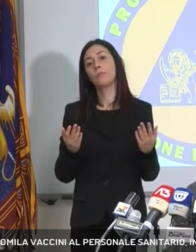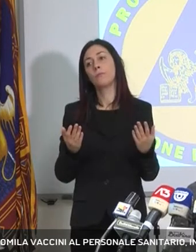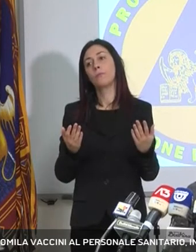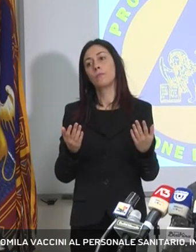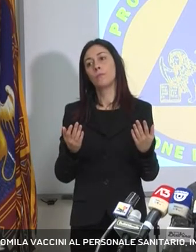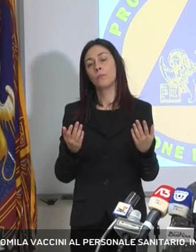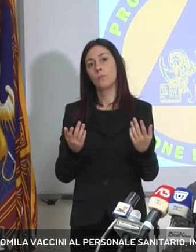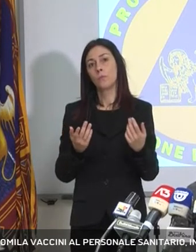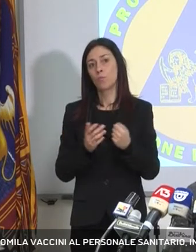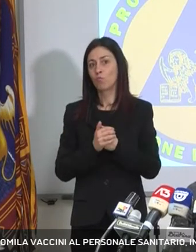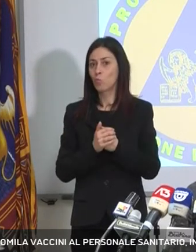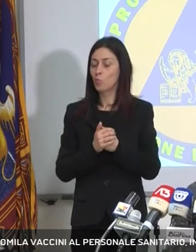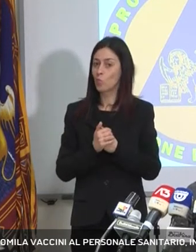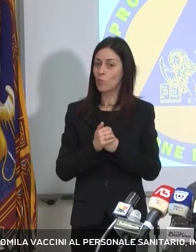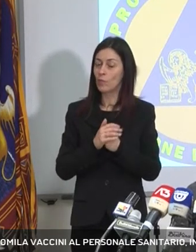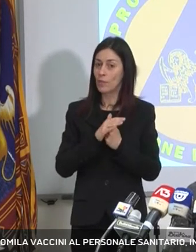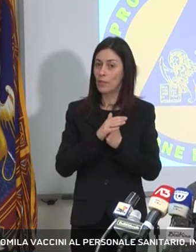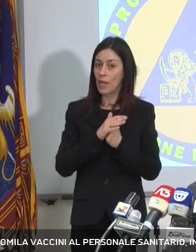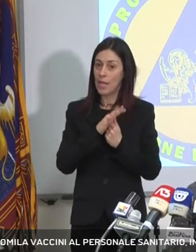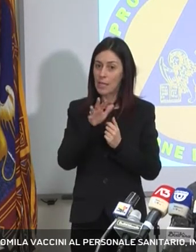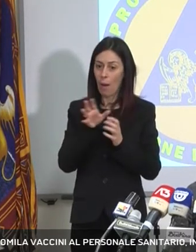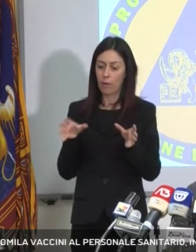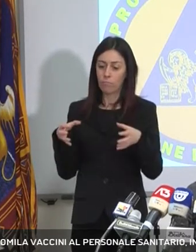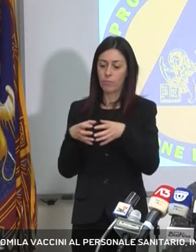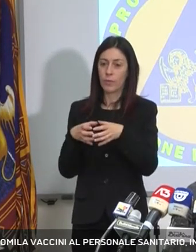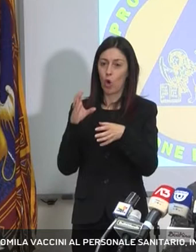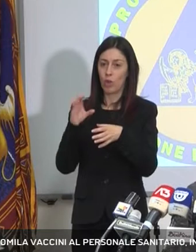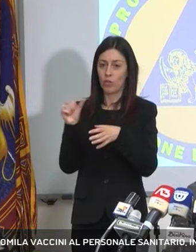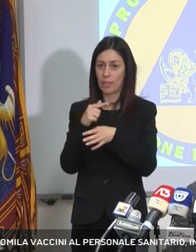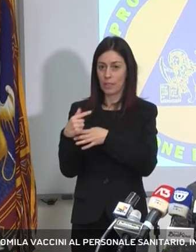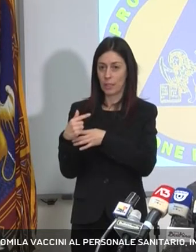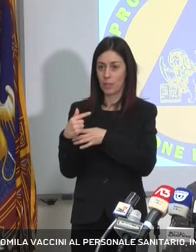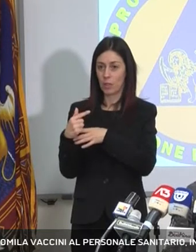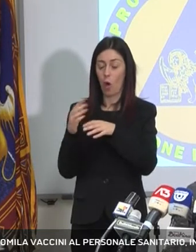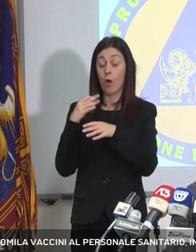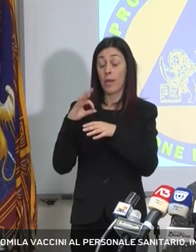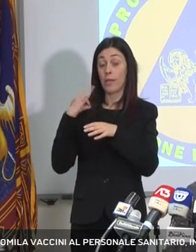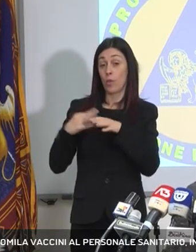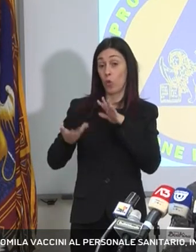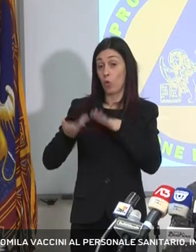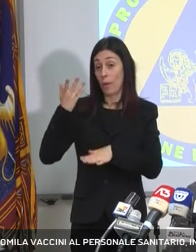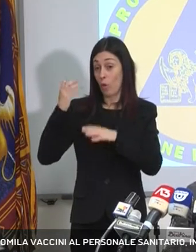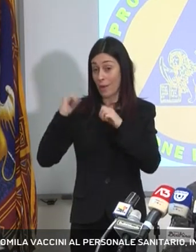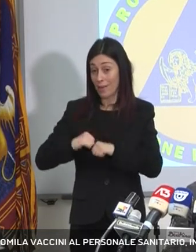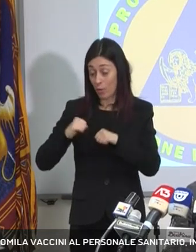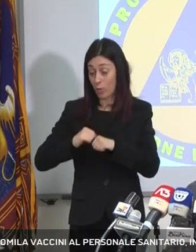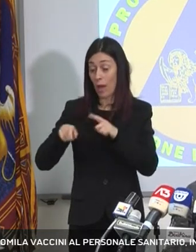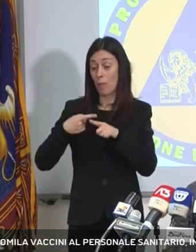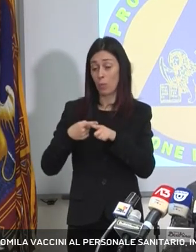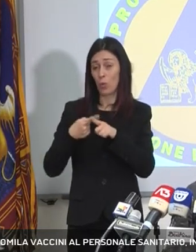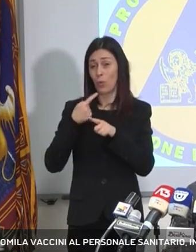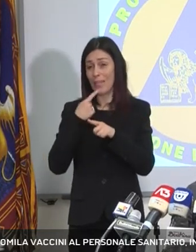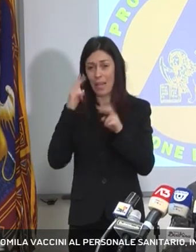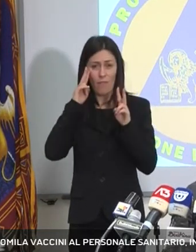trovo un fatto di irrispettoso nei confronti del Comitato Tecnico Scientifico dell'Istituto Superiore di Sanità e di chi ci valuta, quindi non